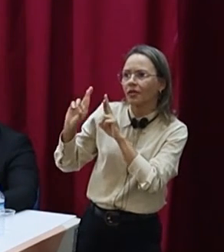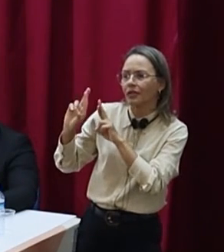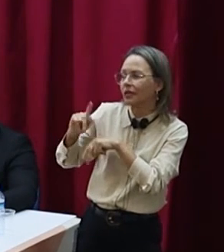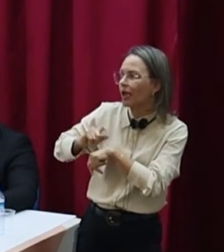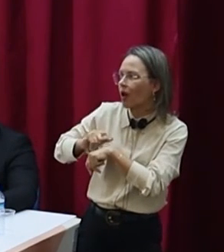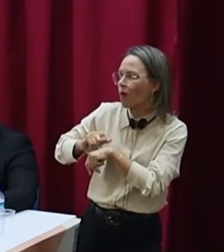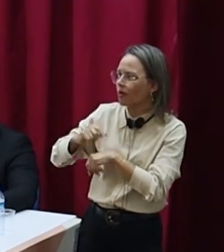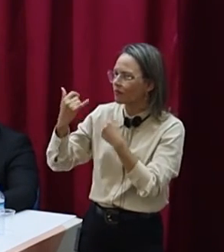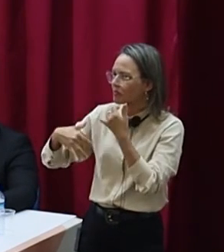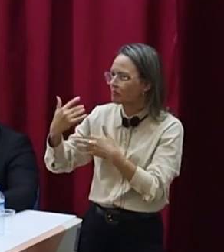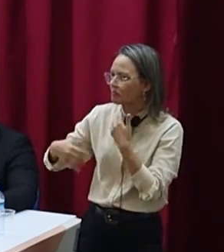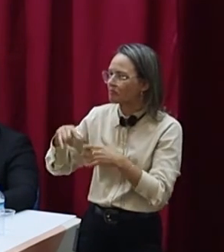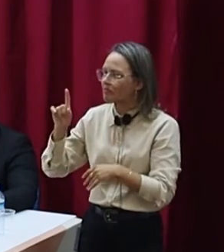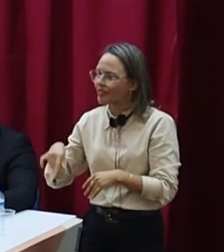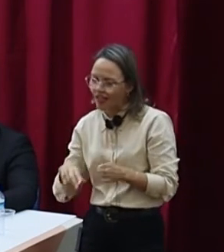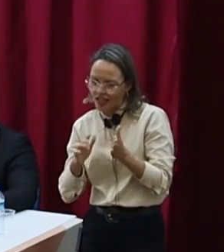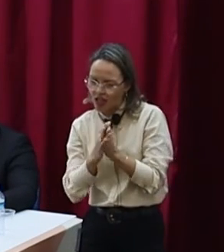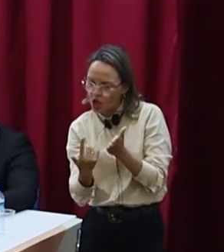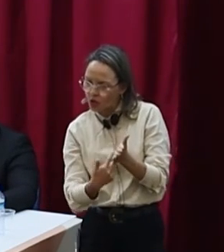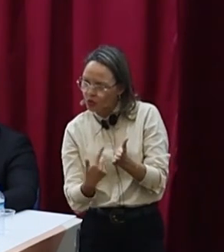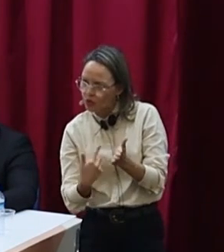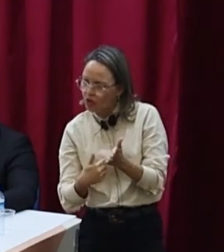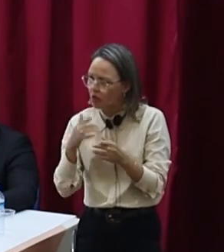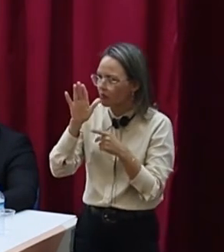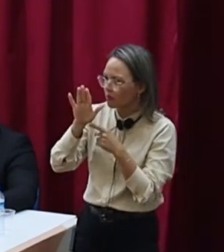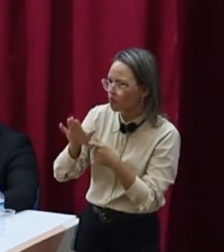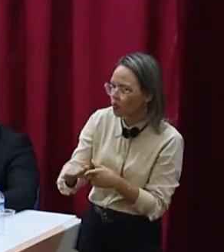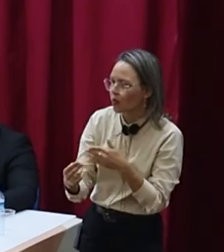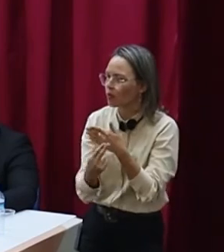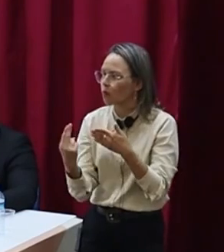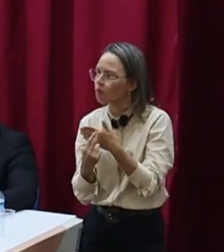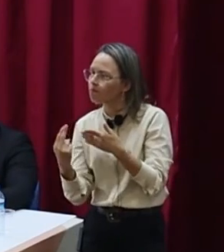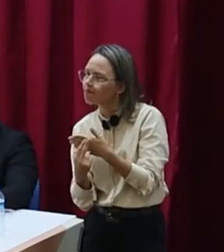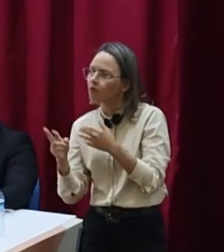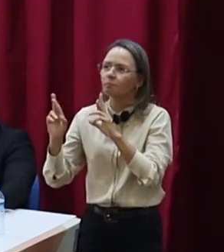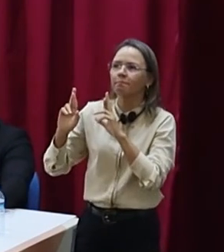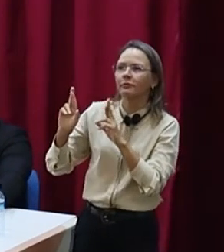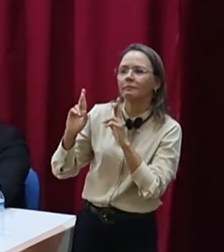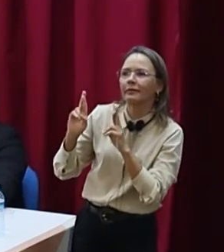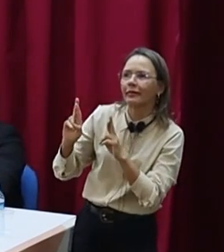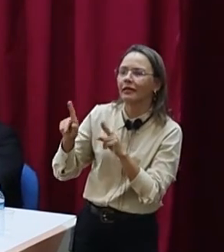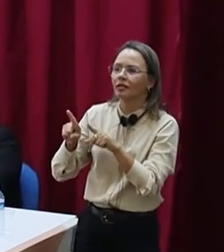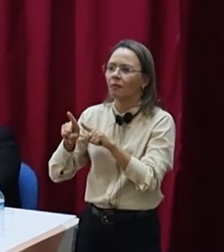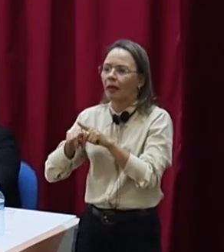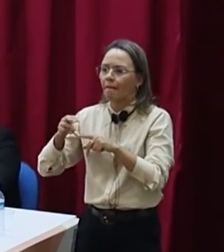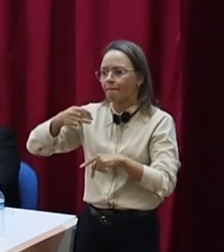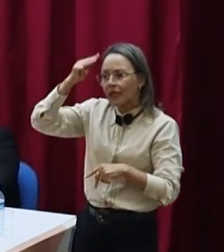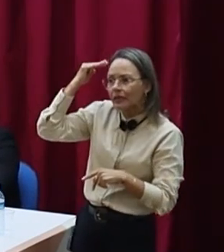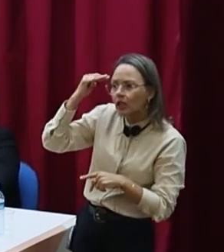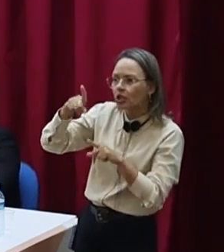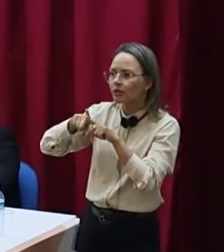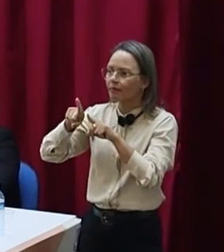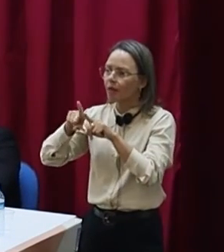momento que você citou um dos livros ali, você colocou, né, o autor falando sobre esperança, marxista, pensando a